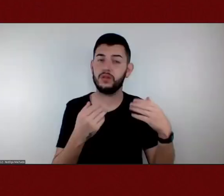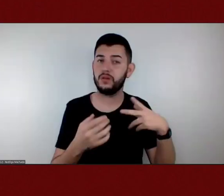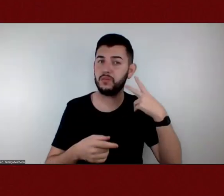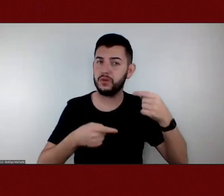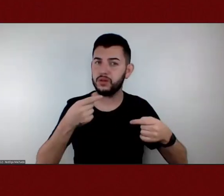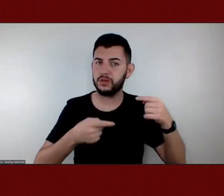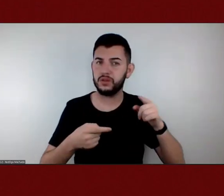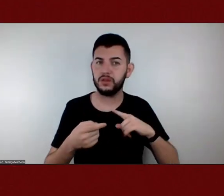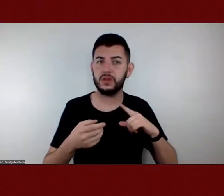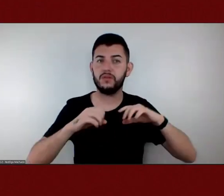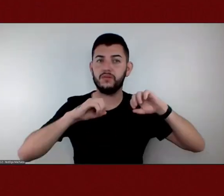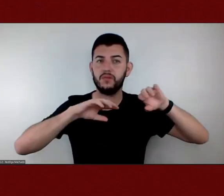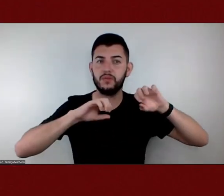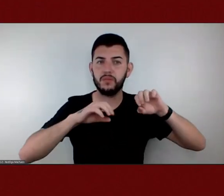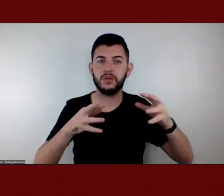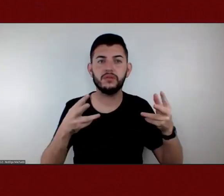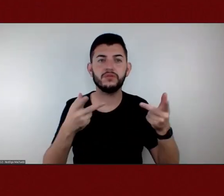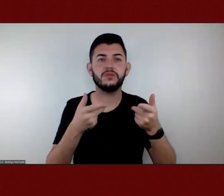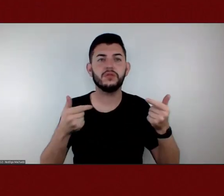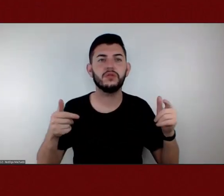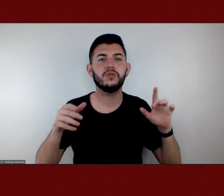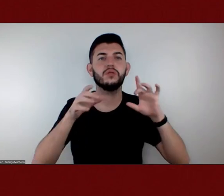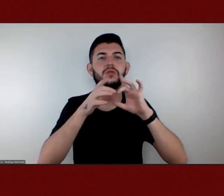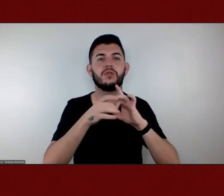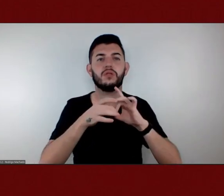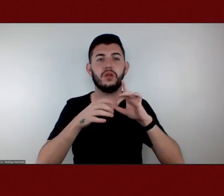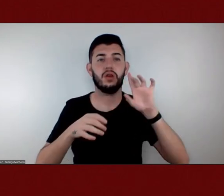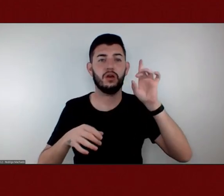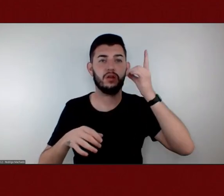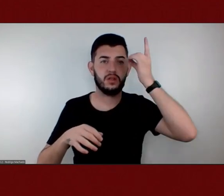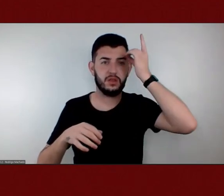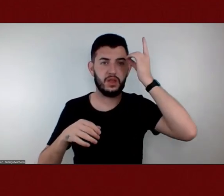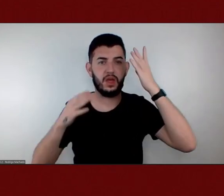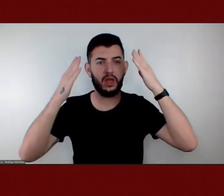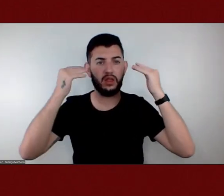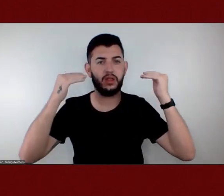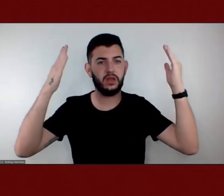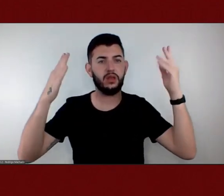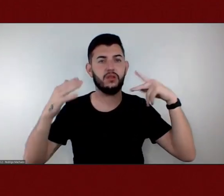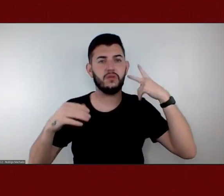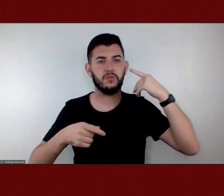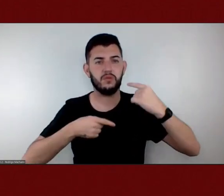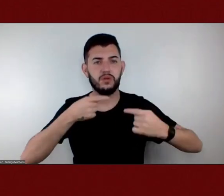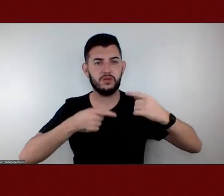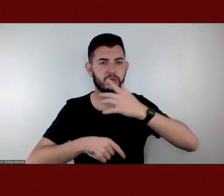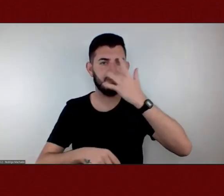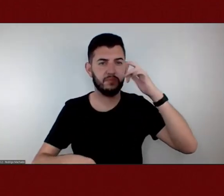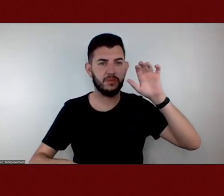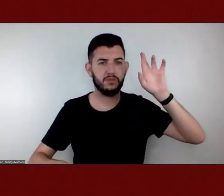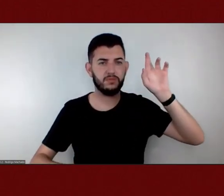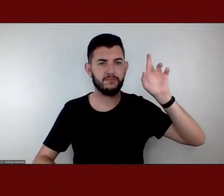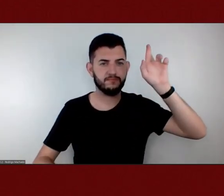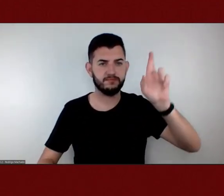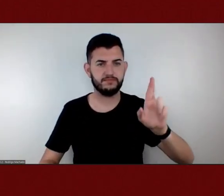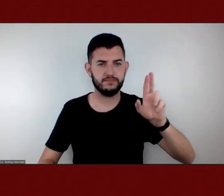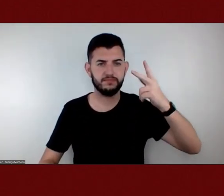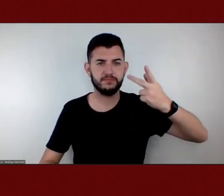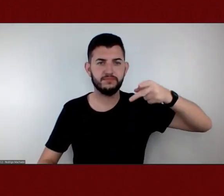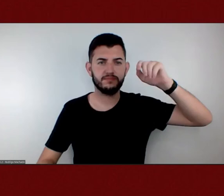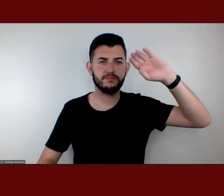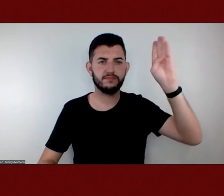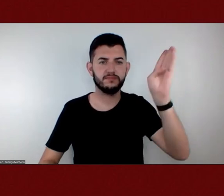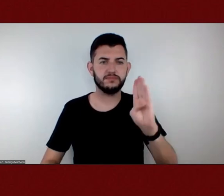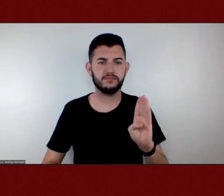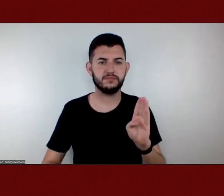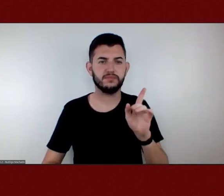qualidade associada ao talento político dos líderes. No Brasil, está muito em voga a aplaudir